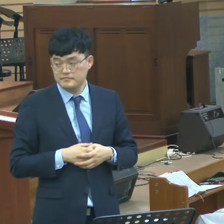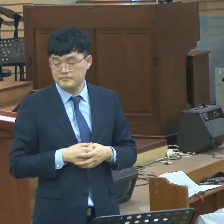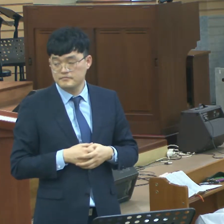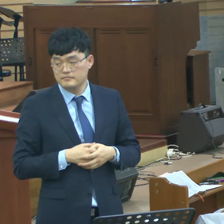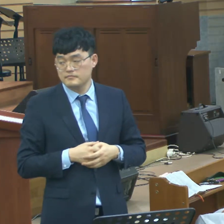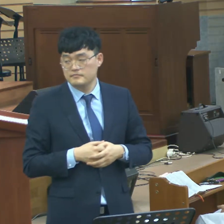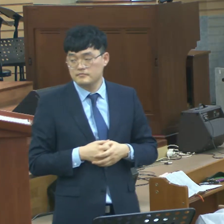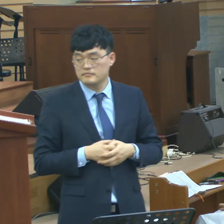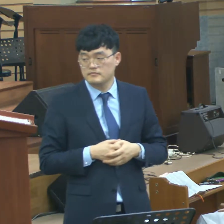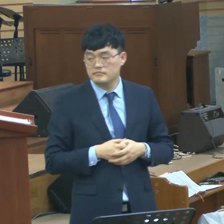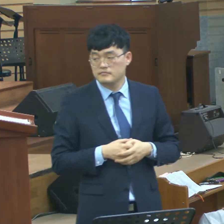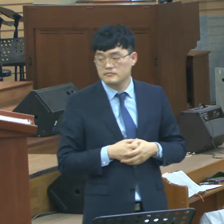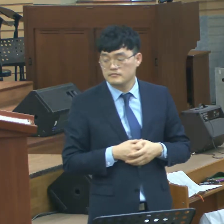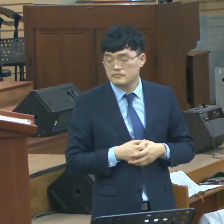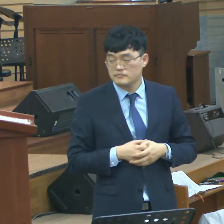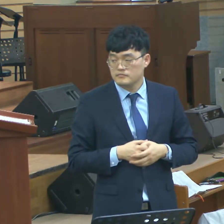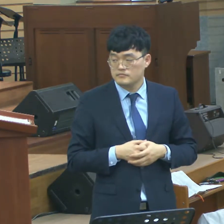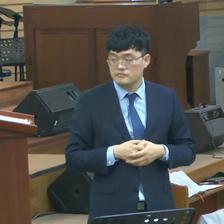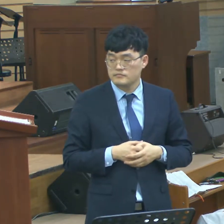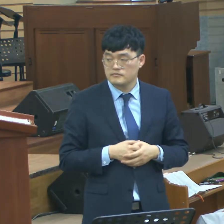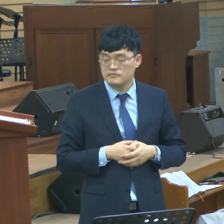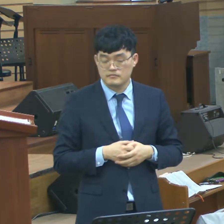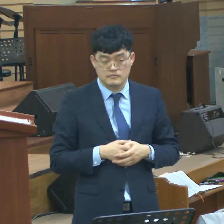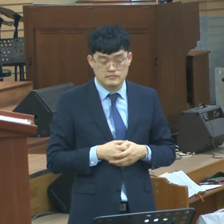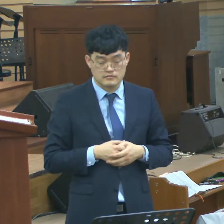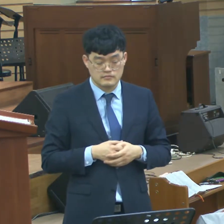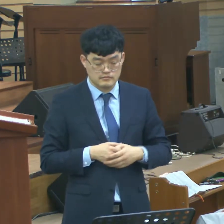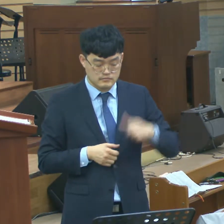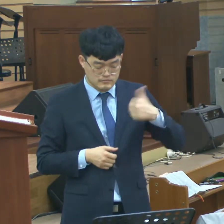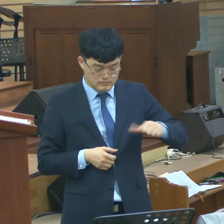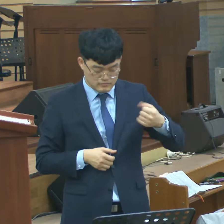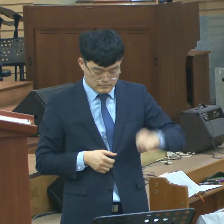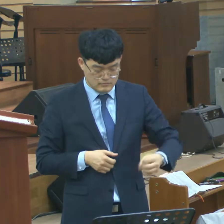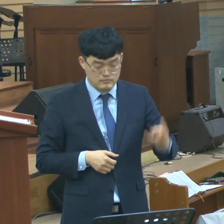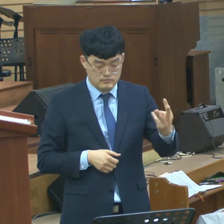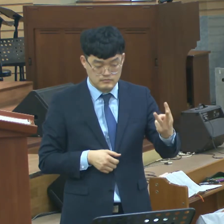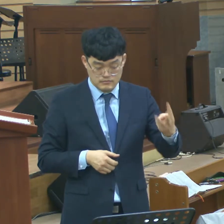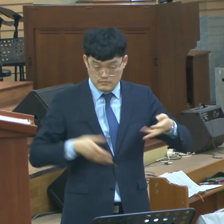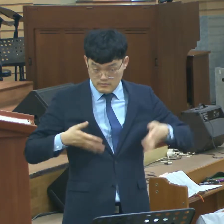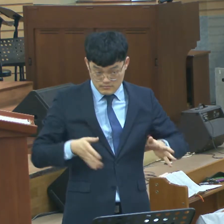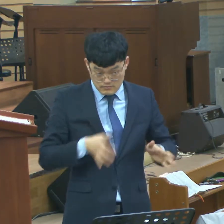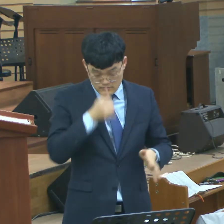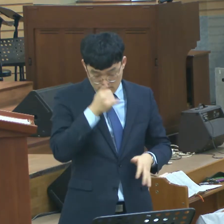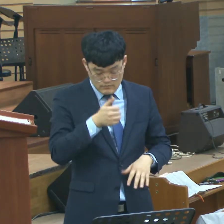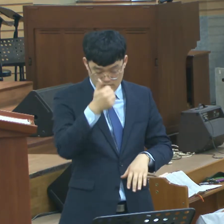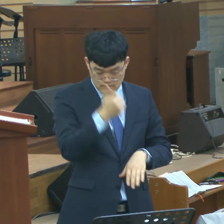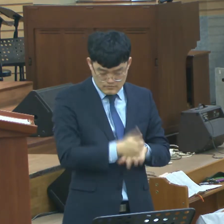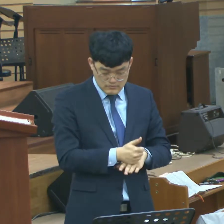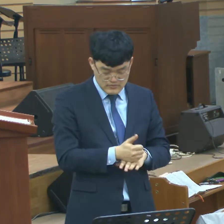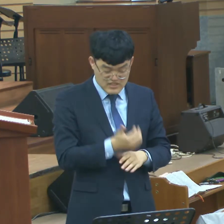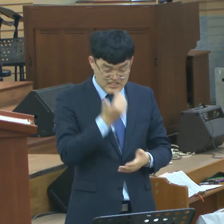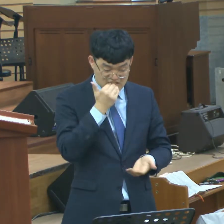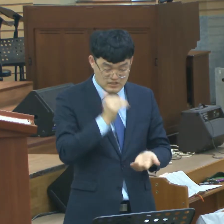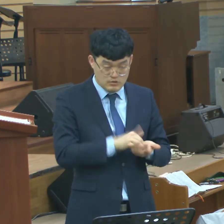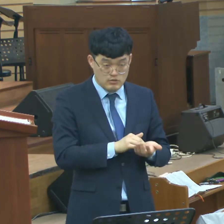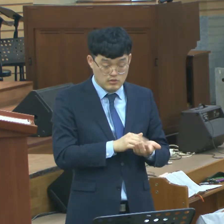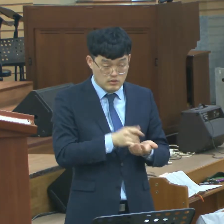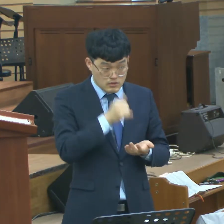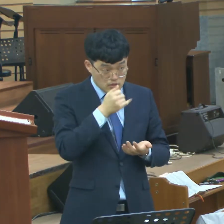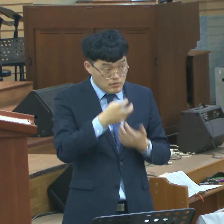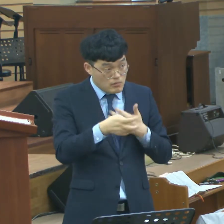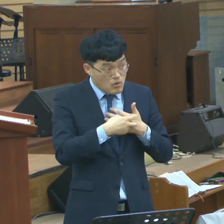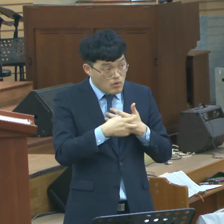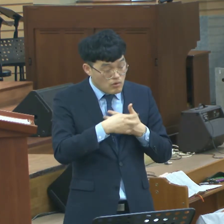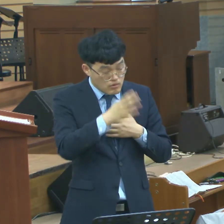막 부모님 아이 낳아서 새 아이를 낳았는데 막내가 이제 돌 지났어요. 병원에